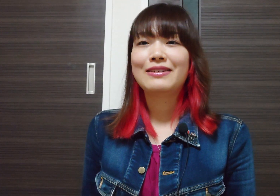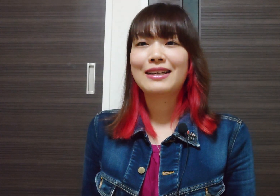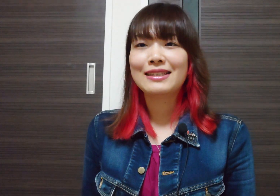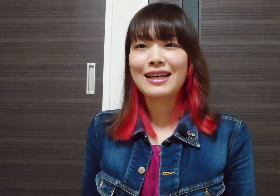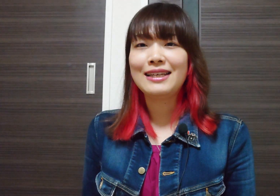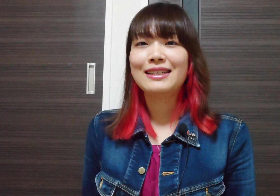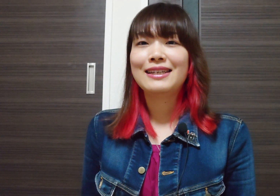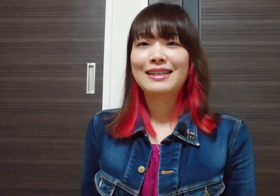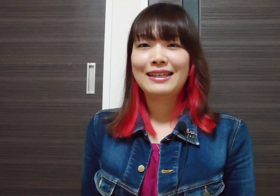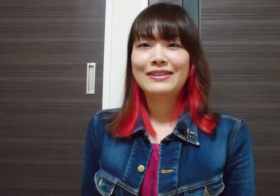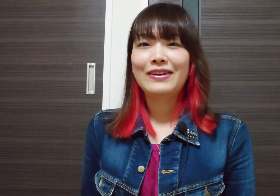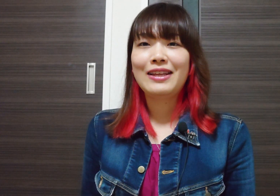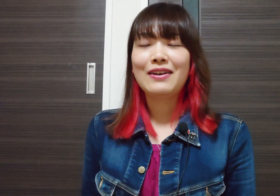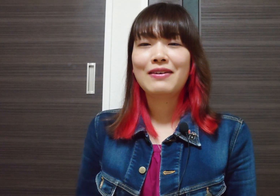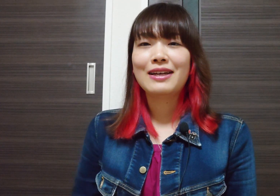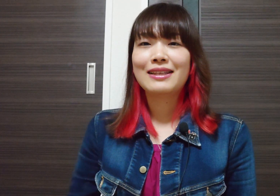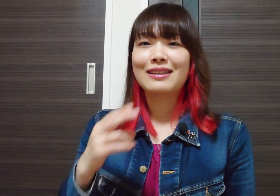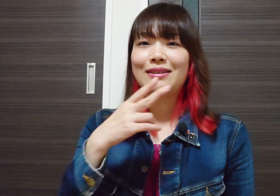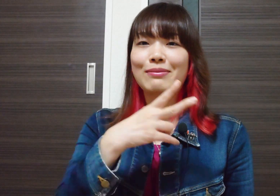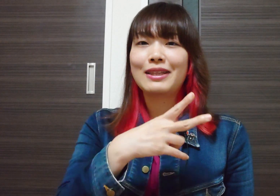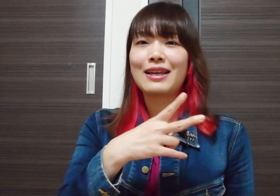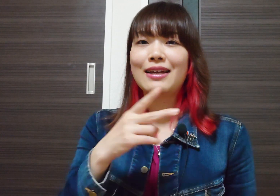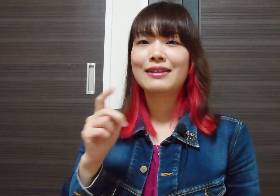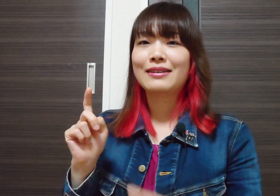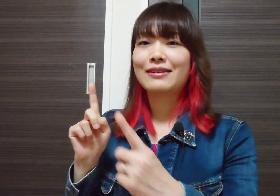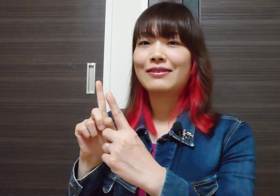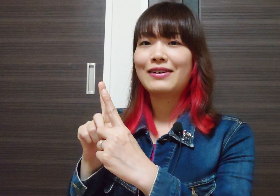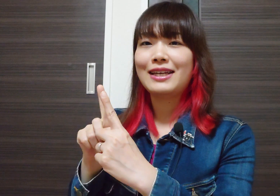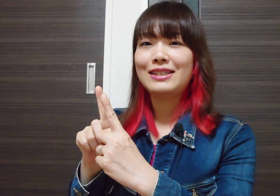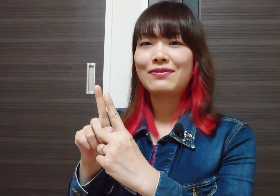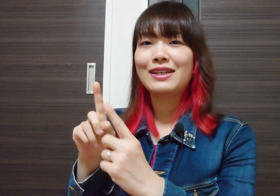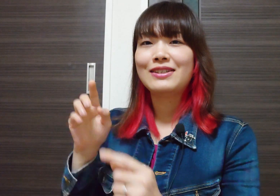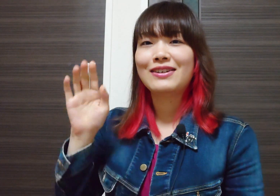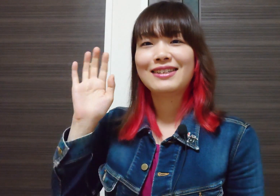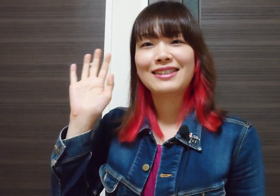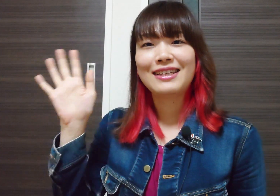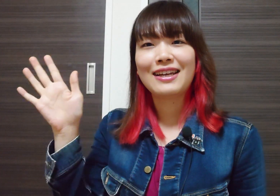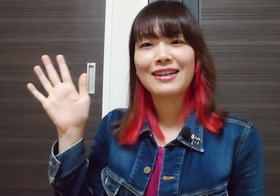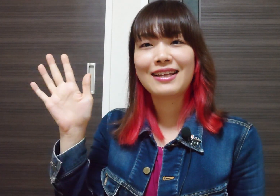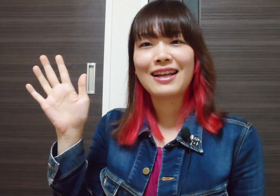ください。それではまたお会いしましょう。さようなら。